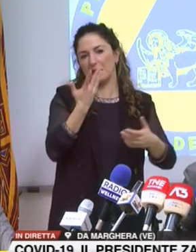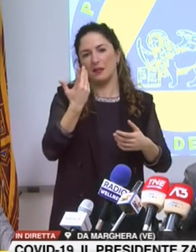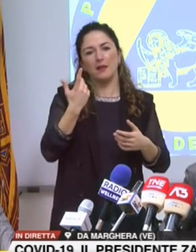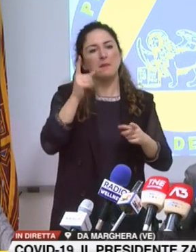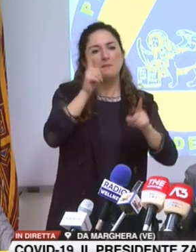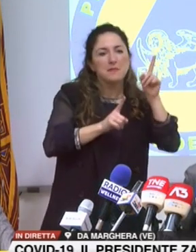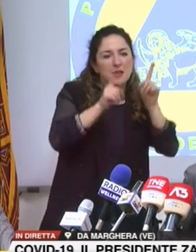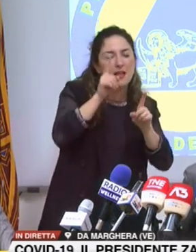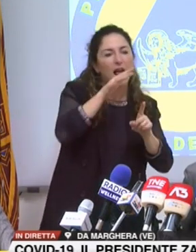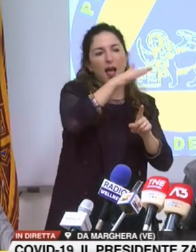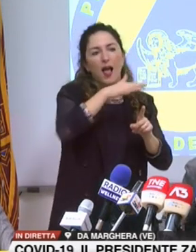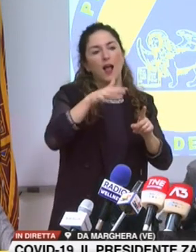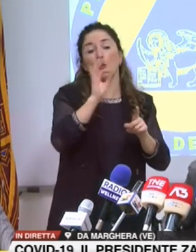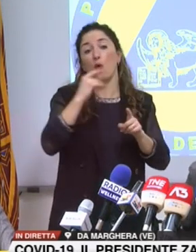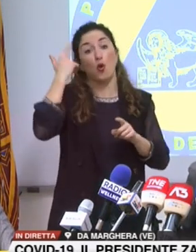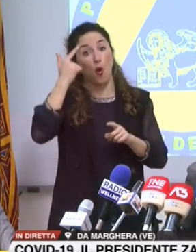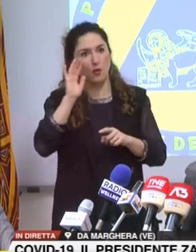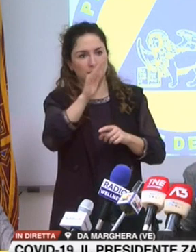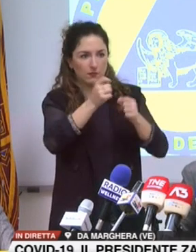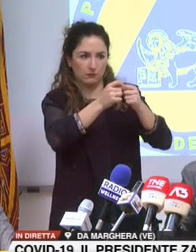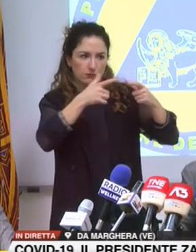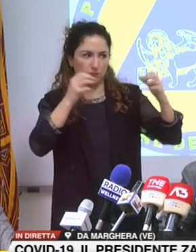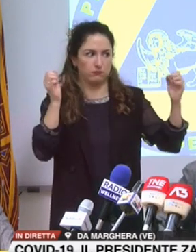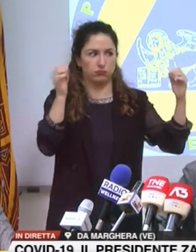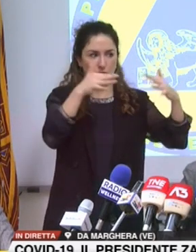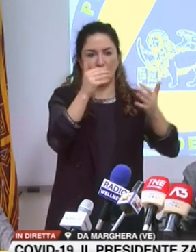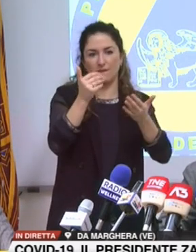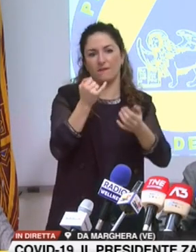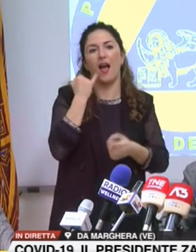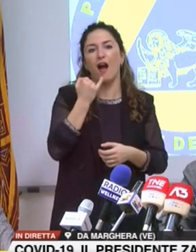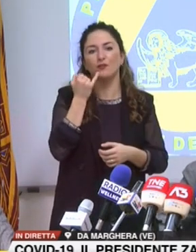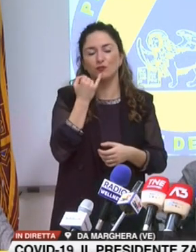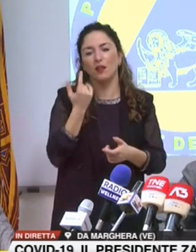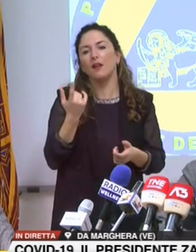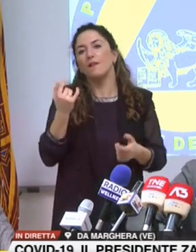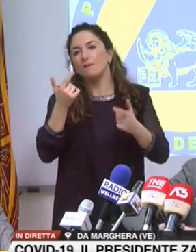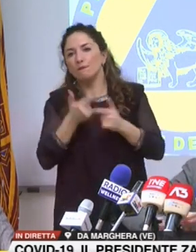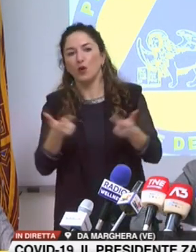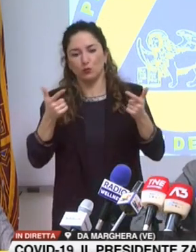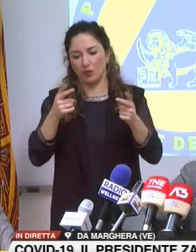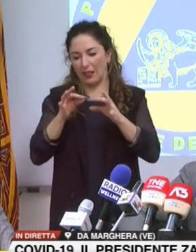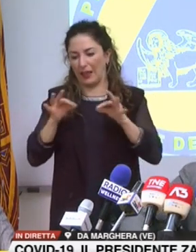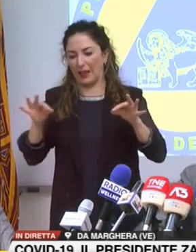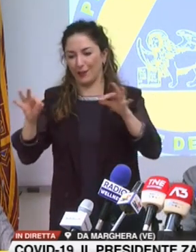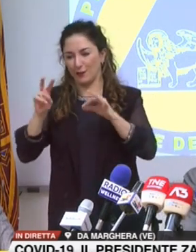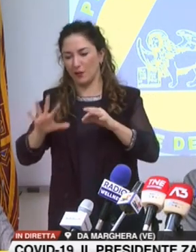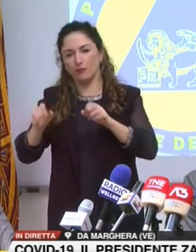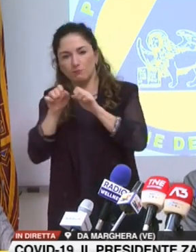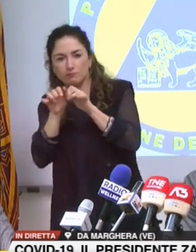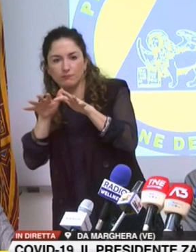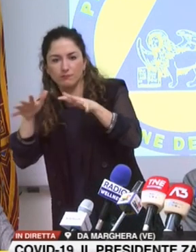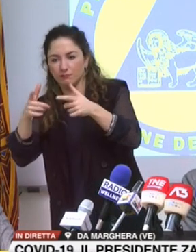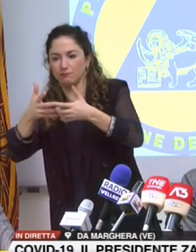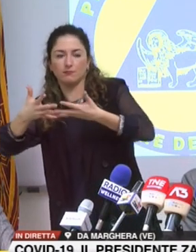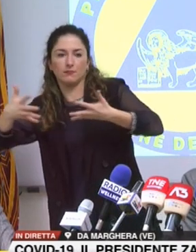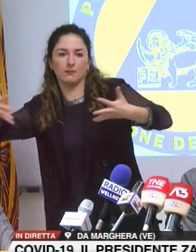milanese piuttosto che altre realtà, a Londra per dire, no? Noi fortunatamente abbiamo questo, diciamo, territorio diffuso. Questo un